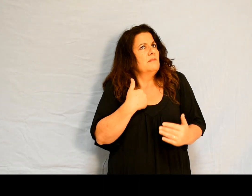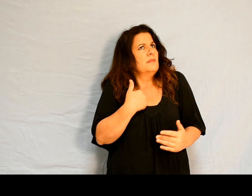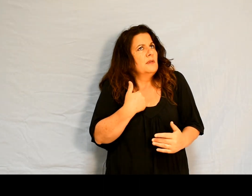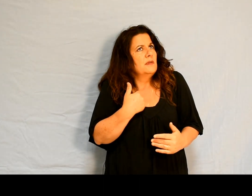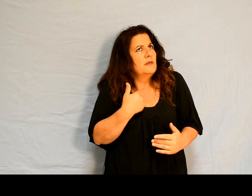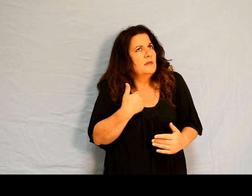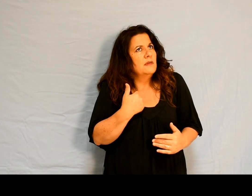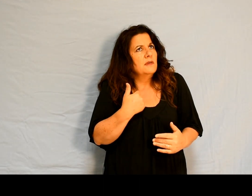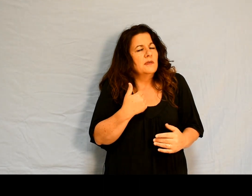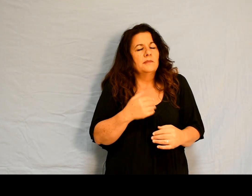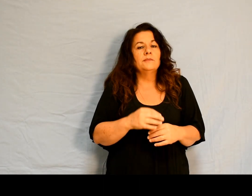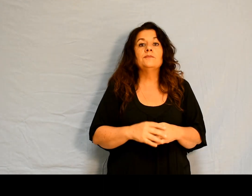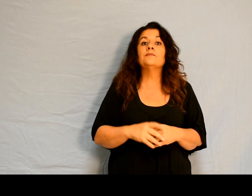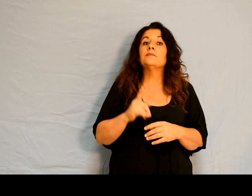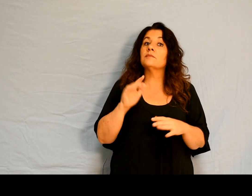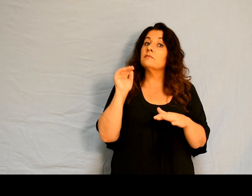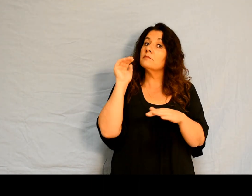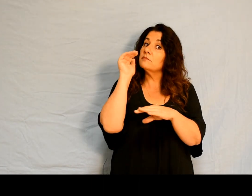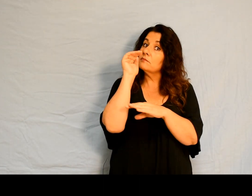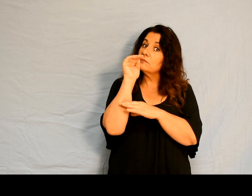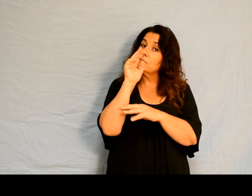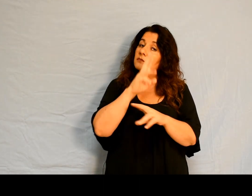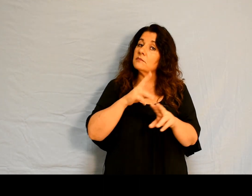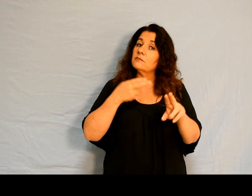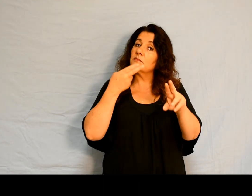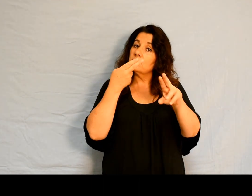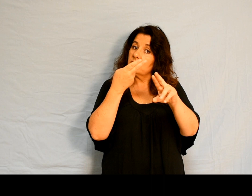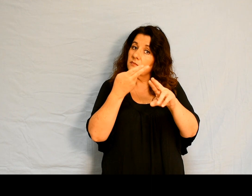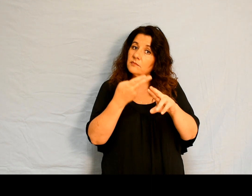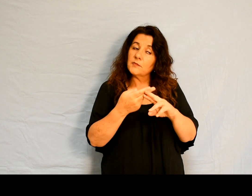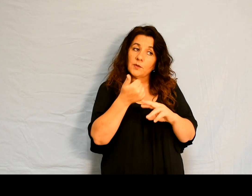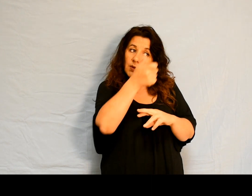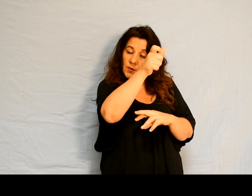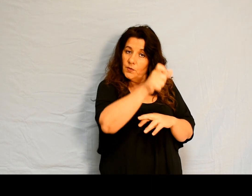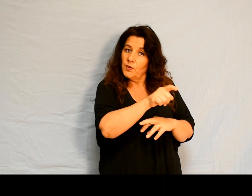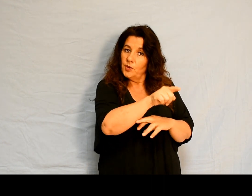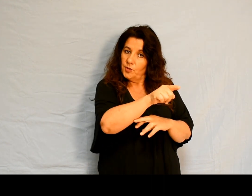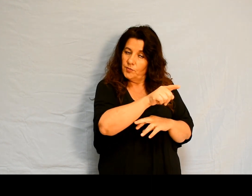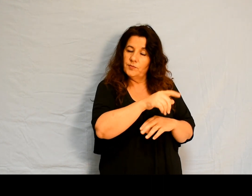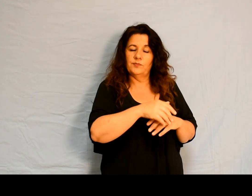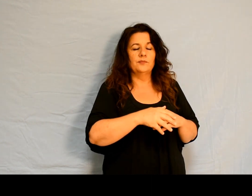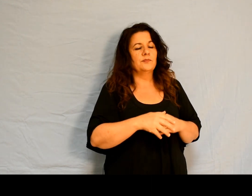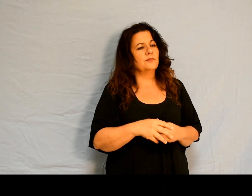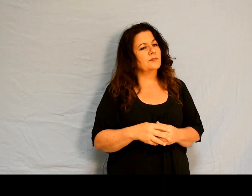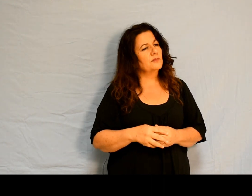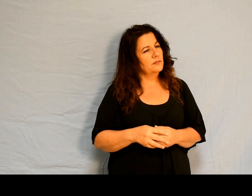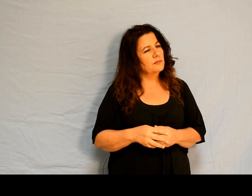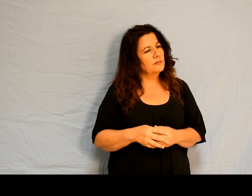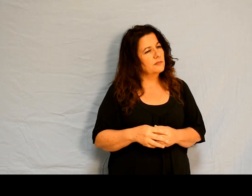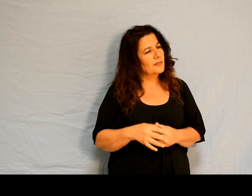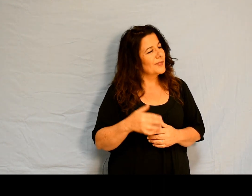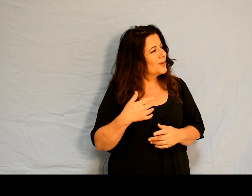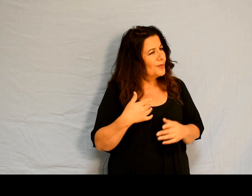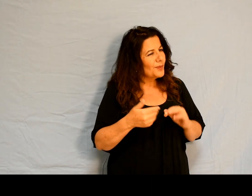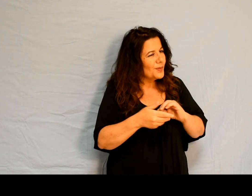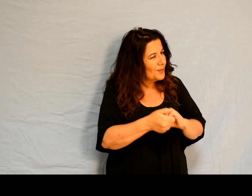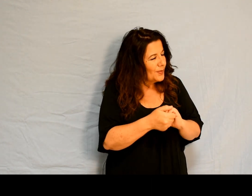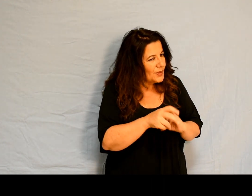Mais le maître répondit à l'un d'entre eux, « Mon ami, je ne suis